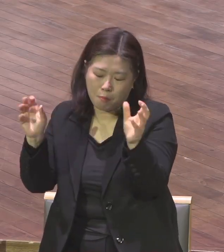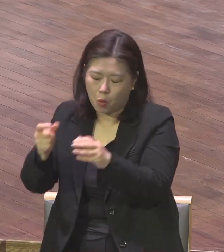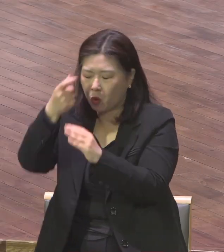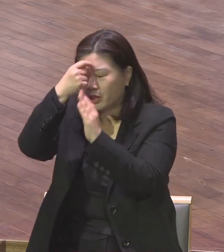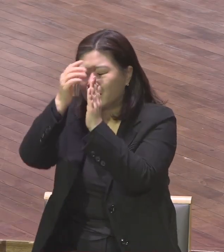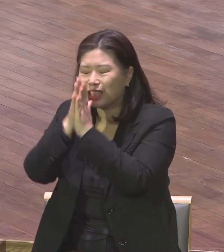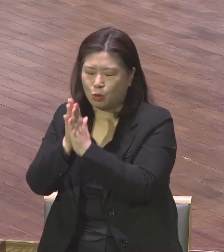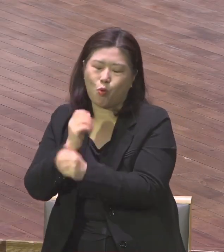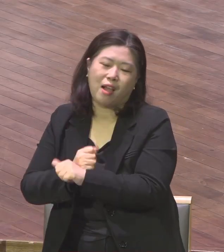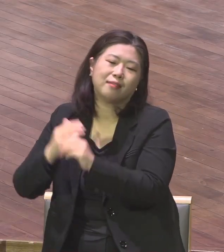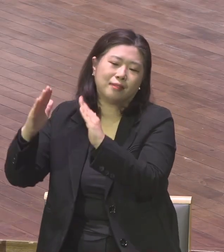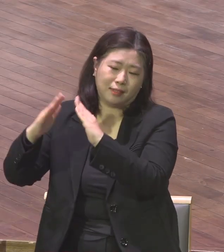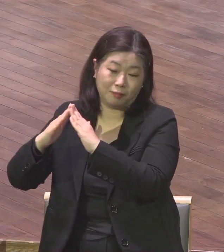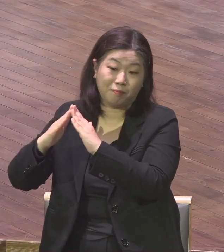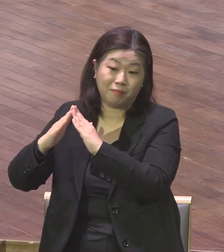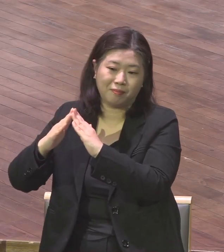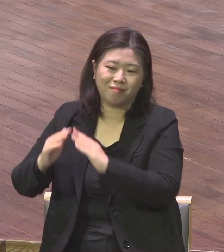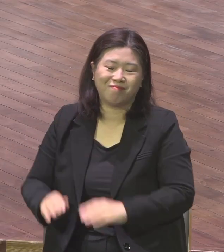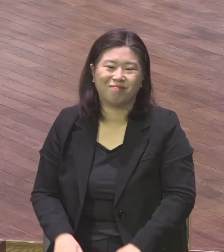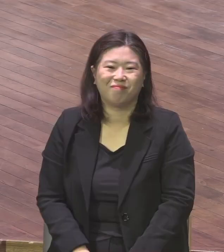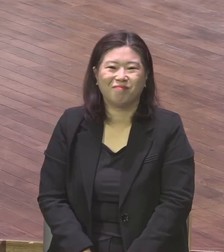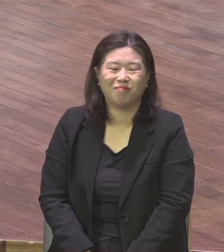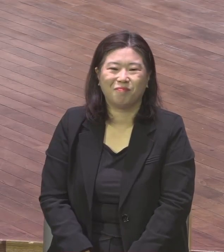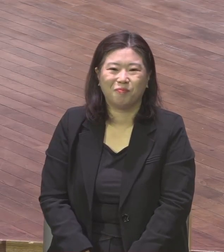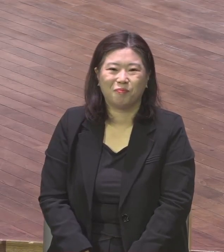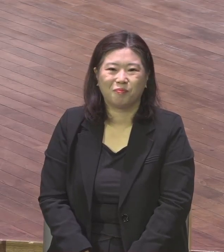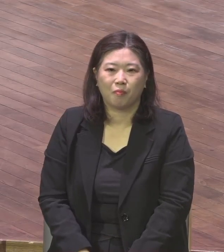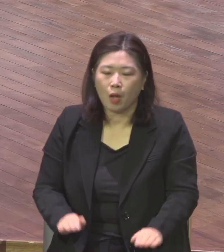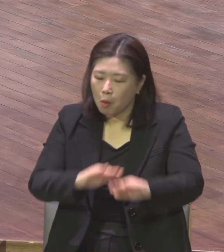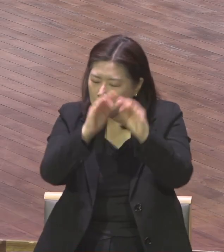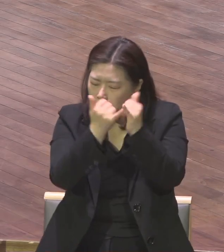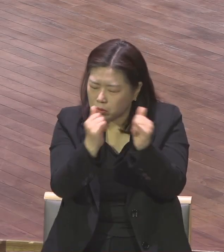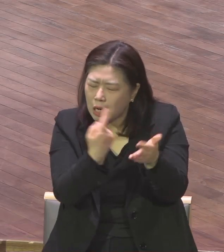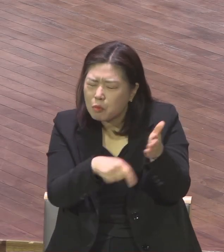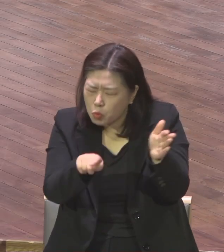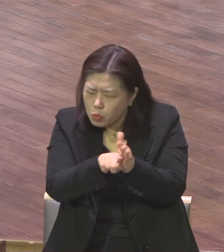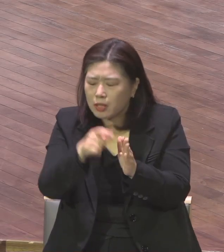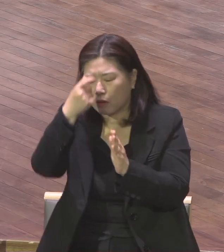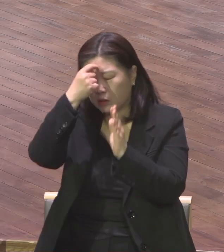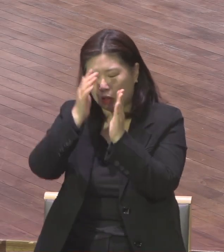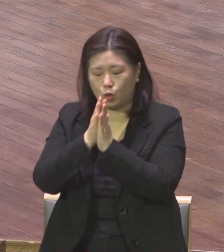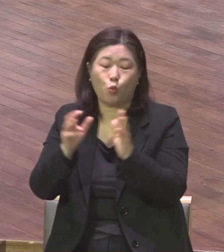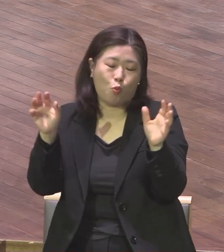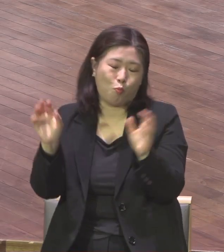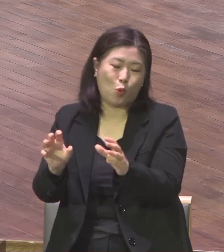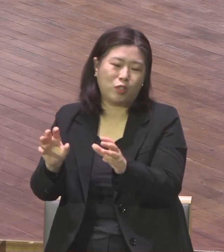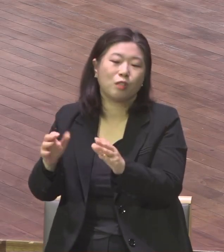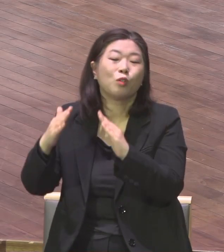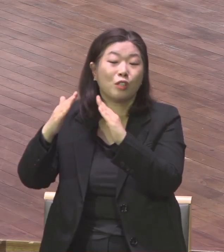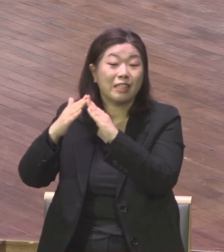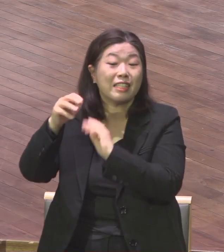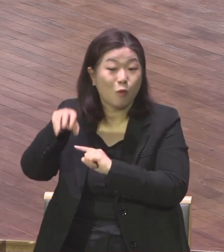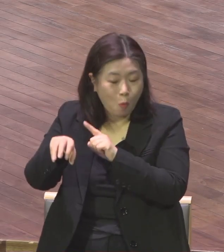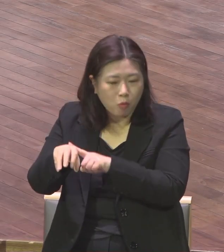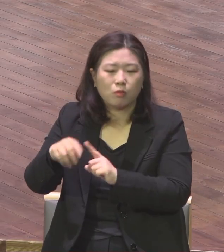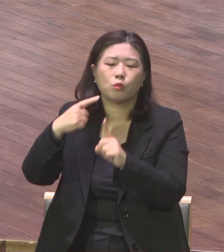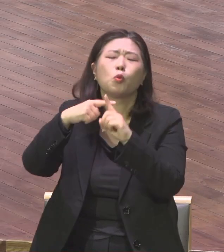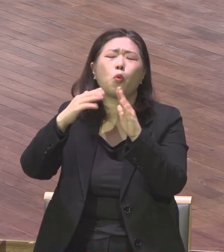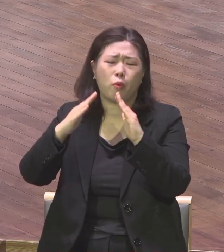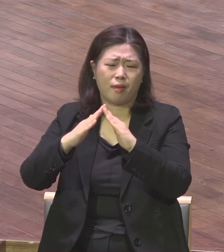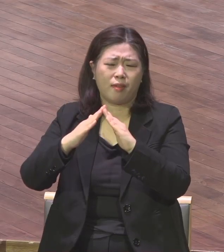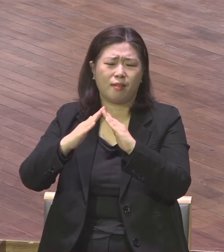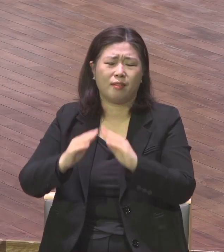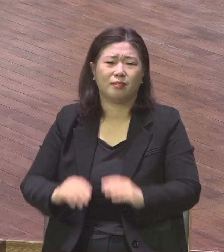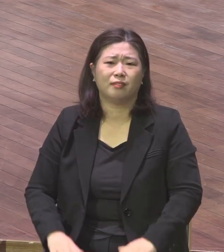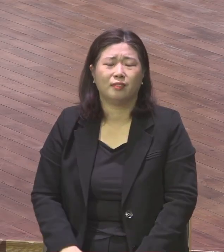만민을 위하여 기도하는 집이 바로 교회라는 거예요. 그리고 마가복음 11장 17절에 보면 예수님께서